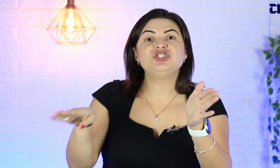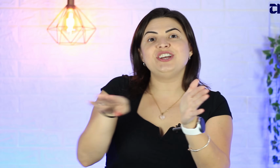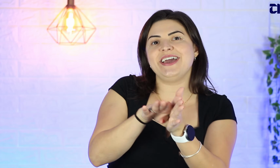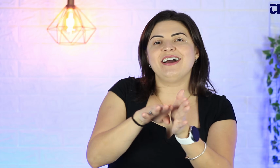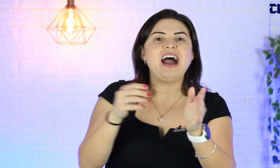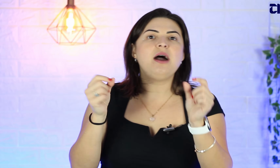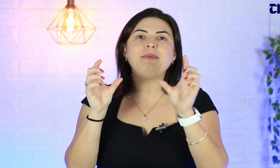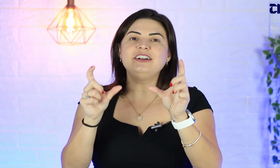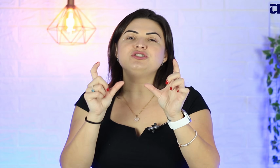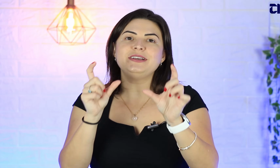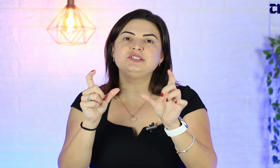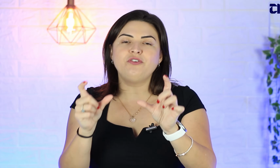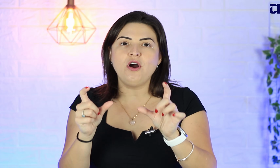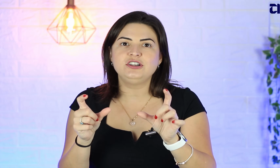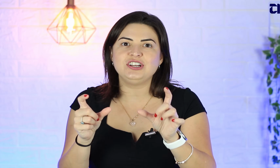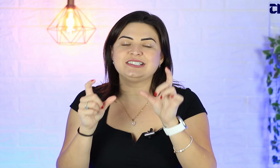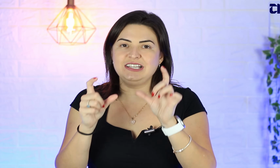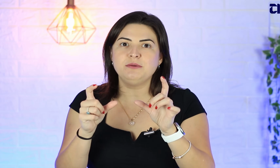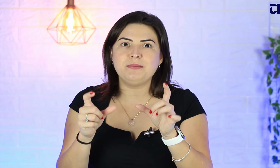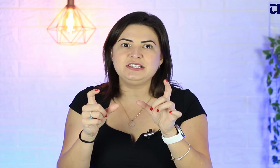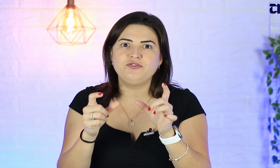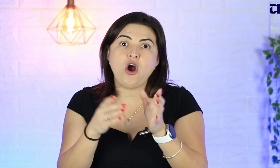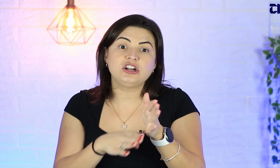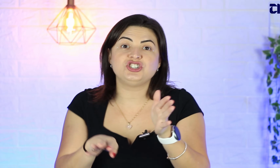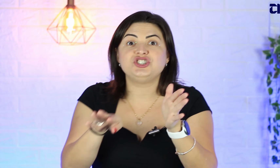che. A parte mais forte, a sílaba mais forte.